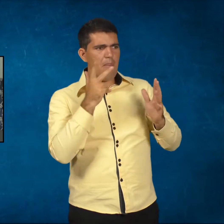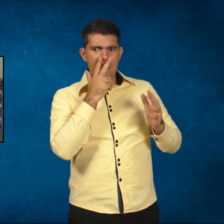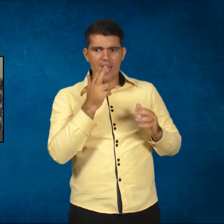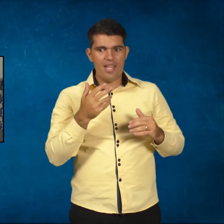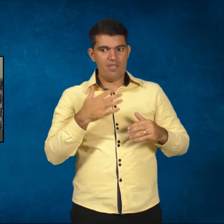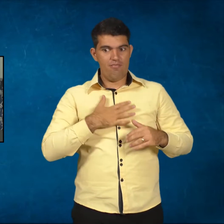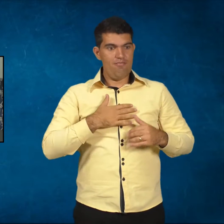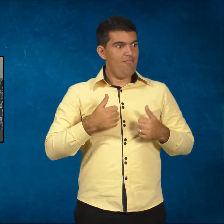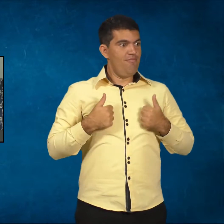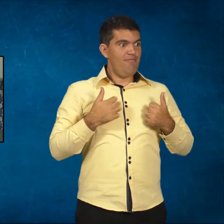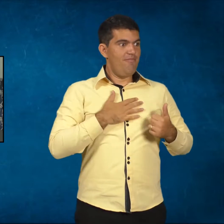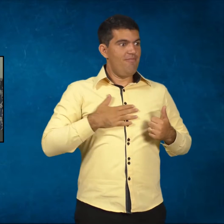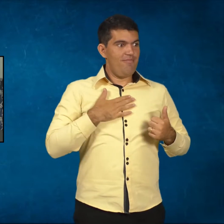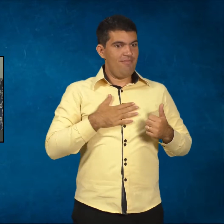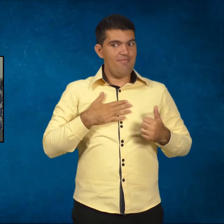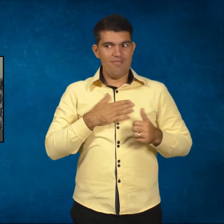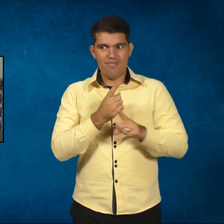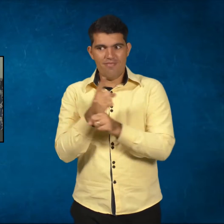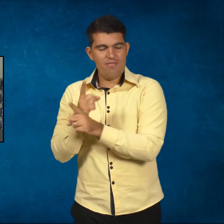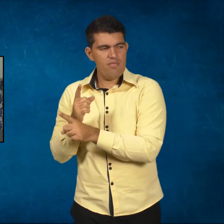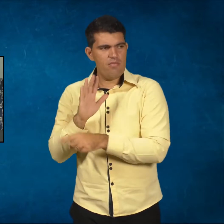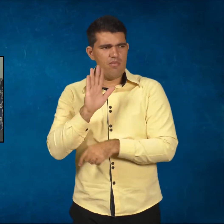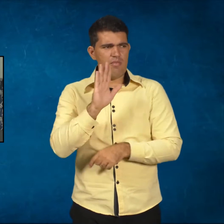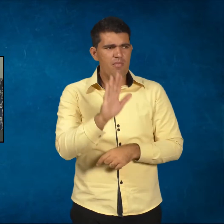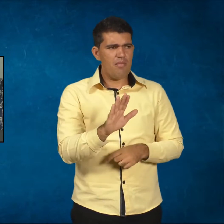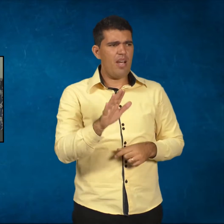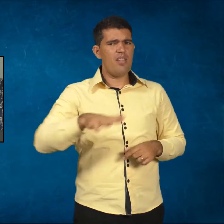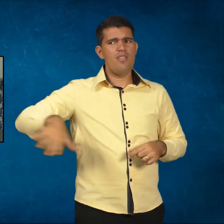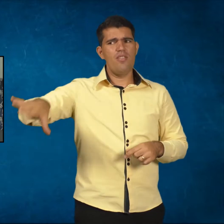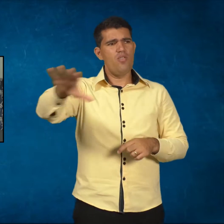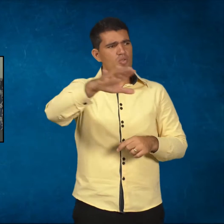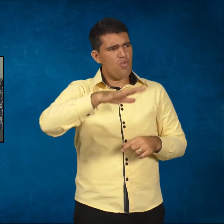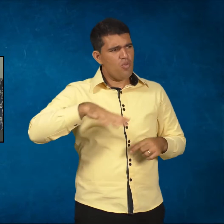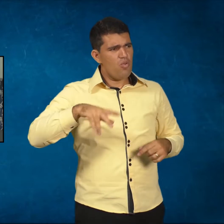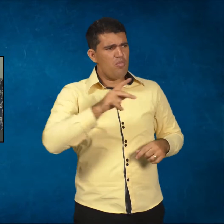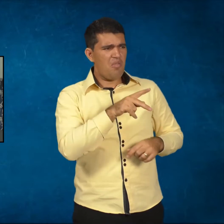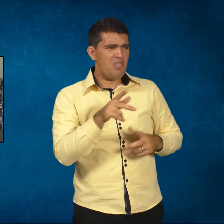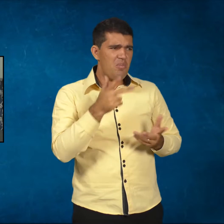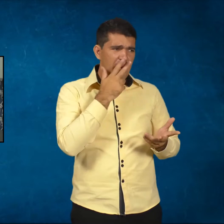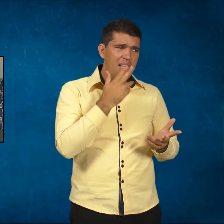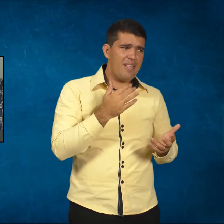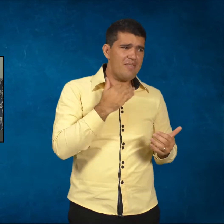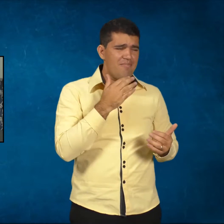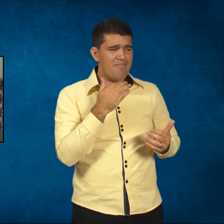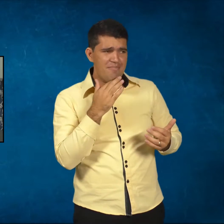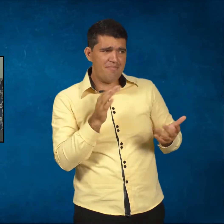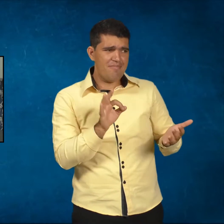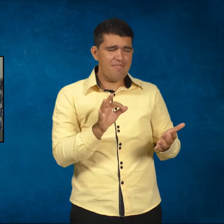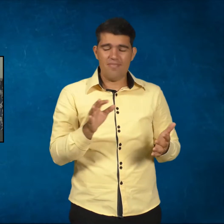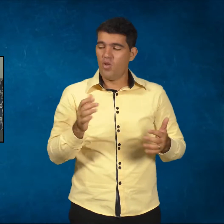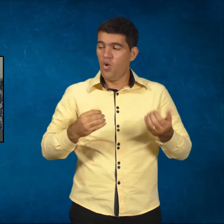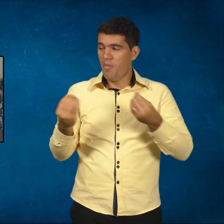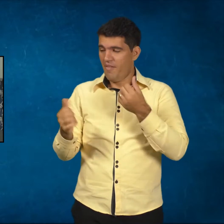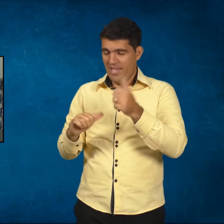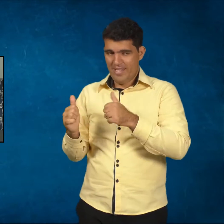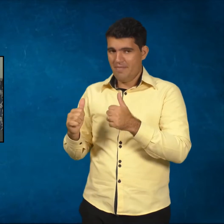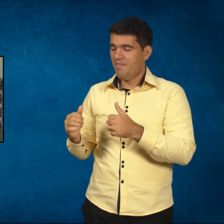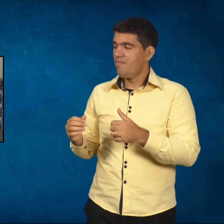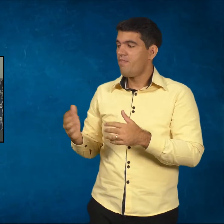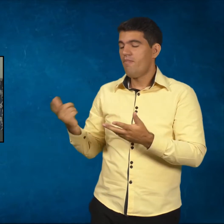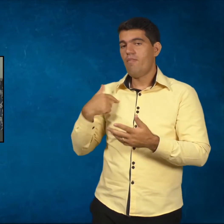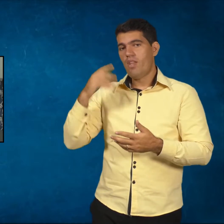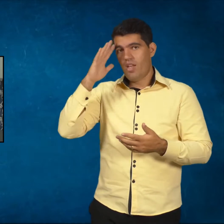encontrado, mas de certa forma otimista pela vontade dos profissionais ali. É isso mesmo? Como que a senhora avalia isso? Sim, eu penso